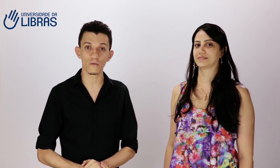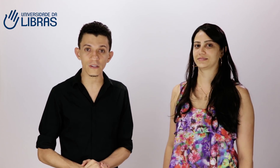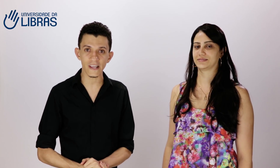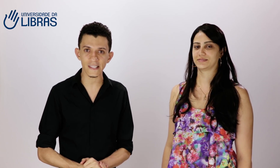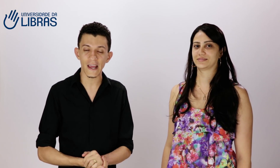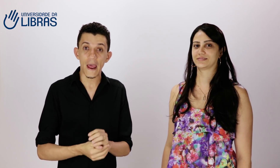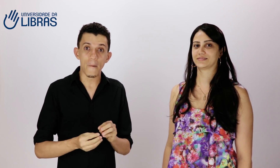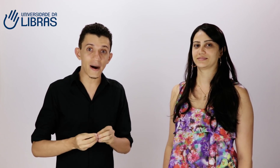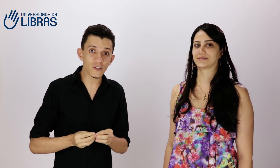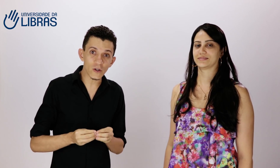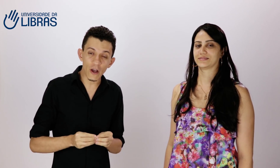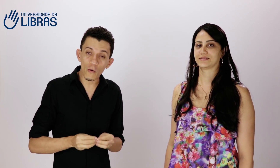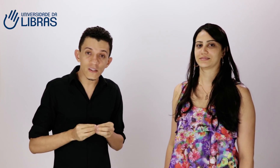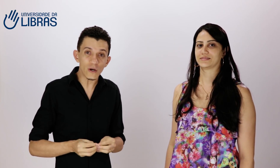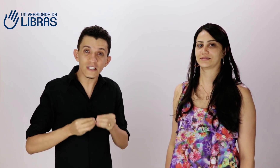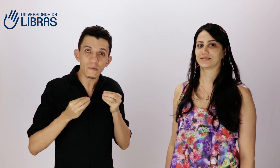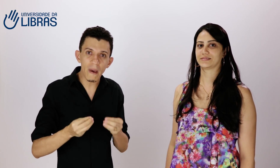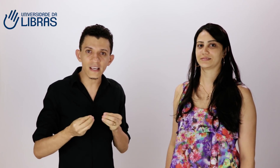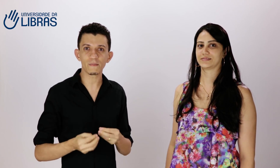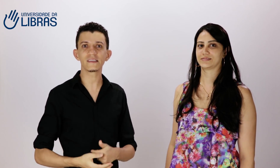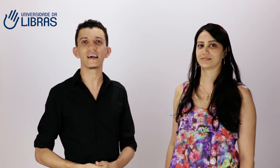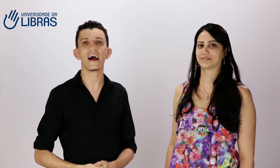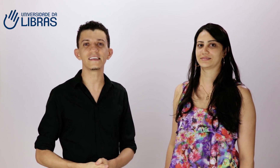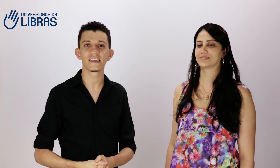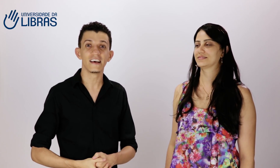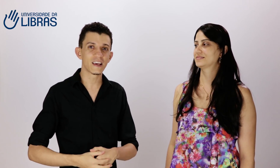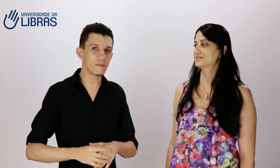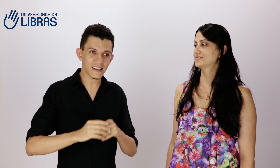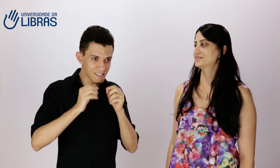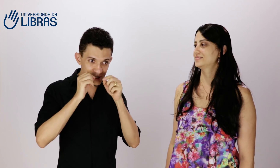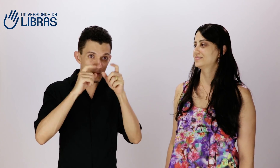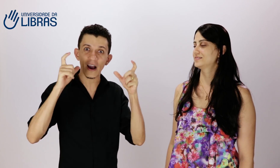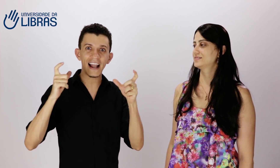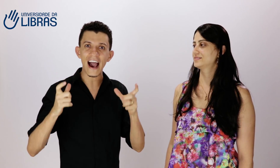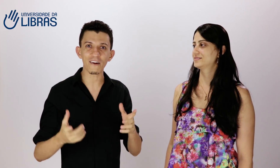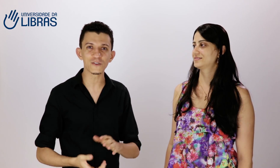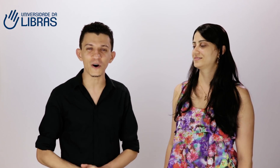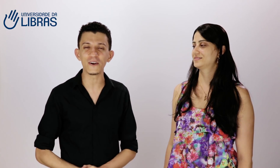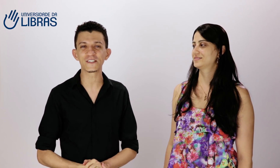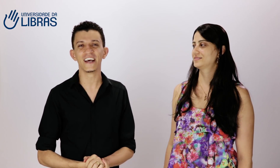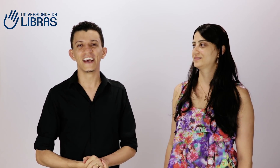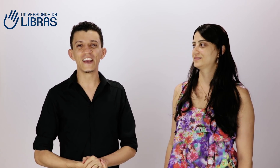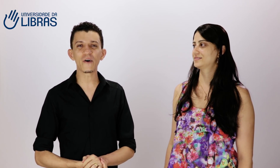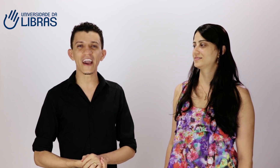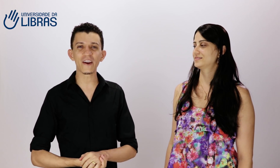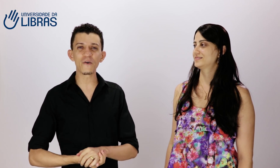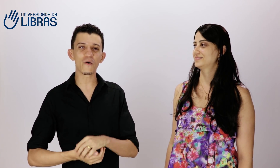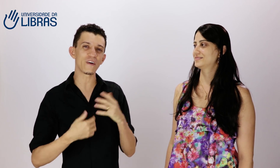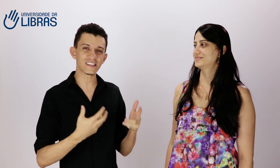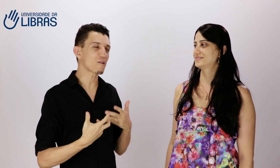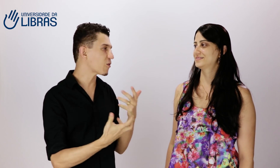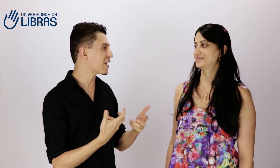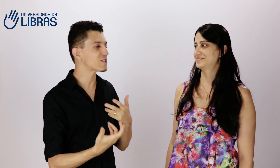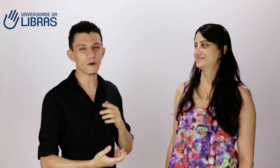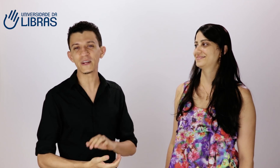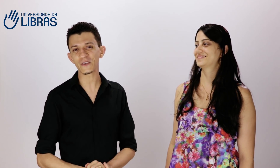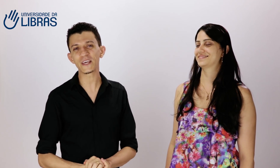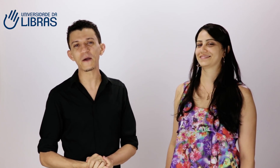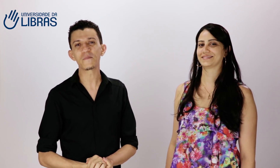com vocês, mas eu notei algumas coisas bem especiais que me assim esbugalharam os olhos, e eu quero conversar com a Luana sobre isso aqui,